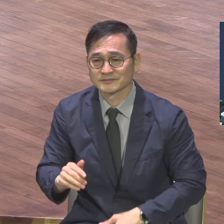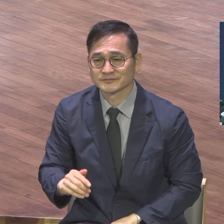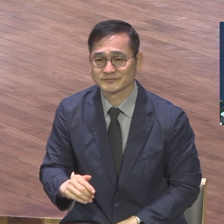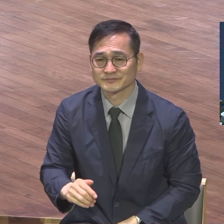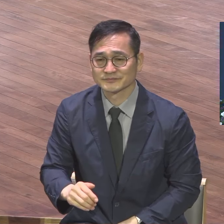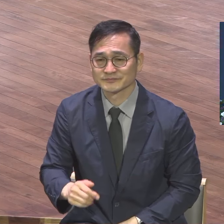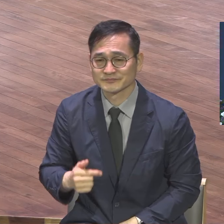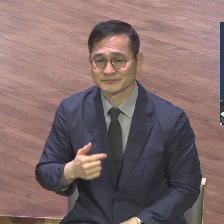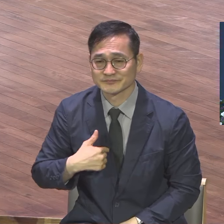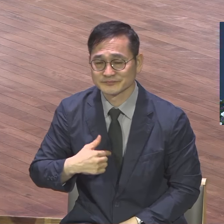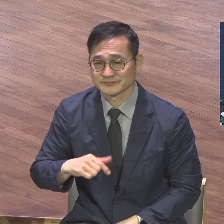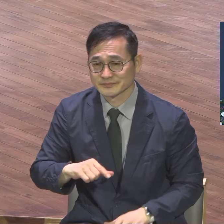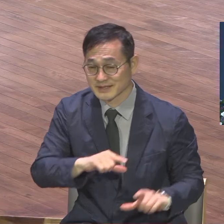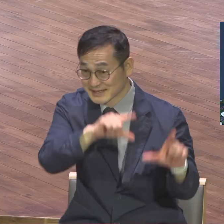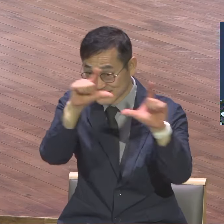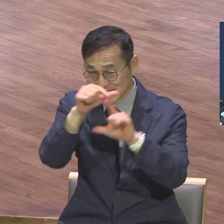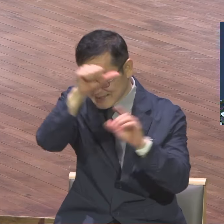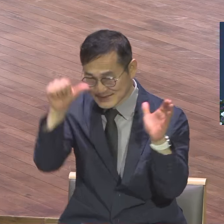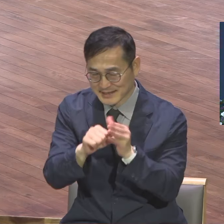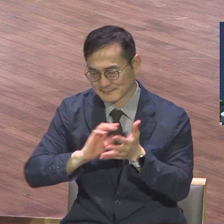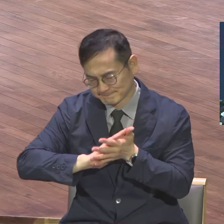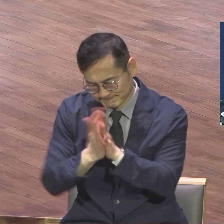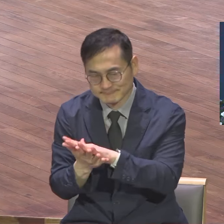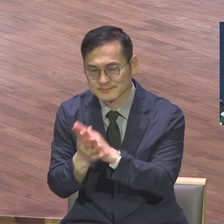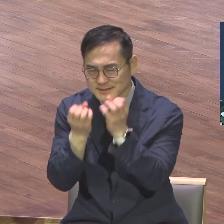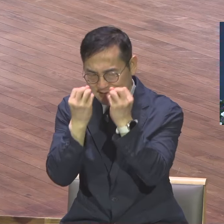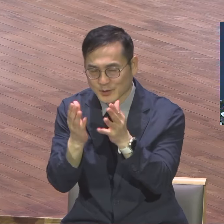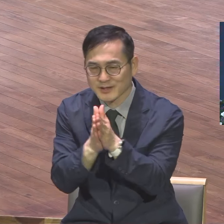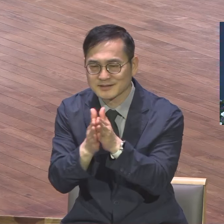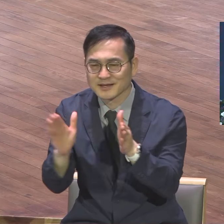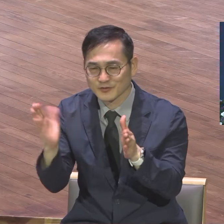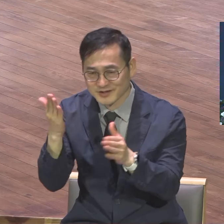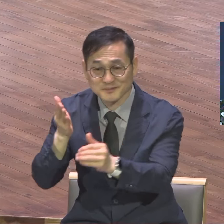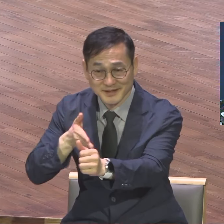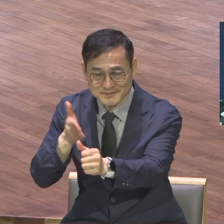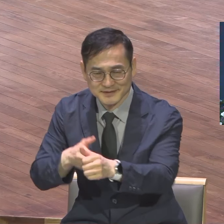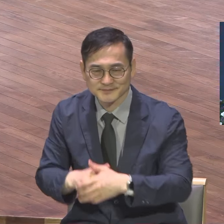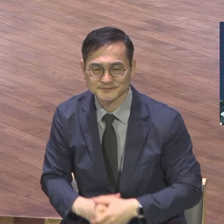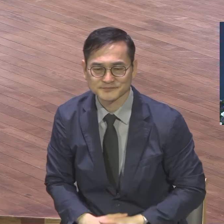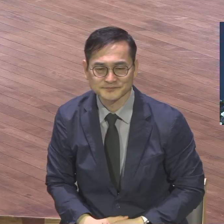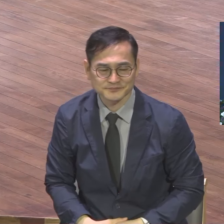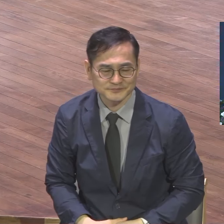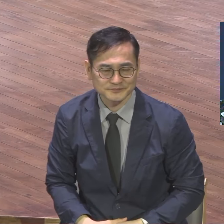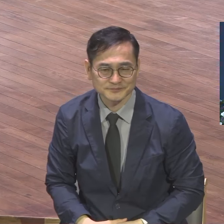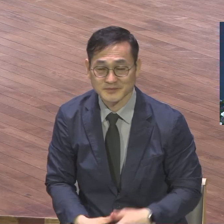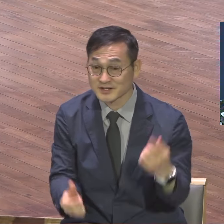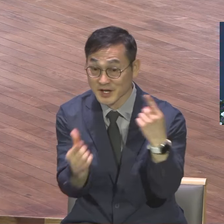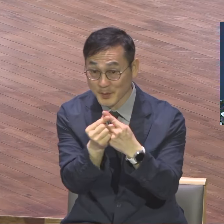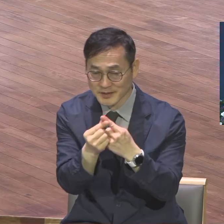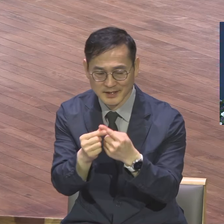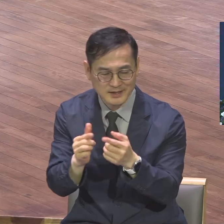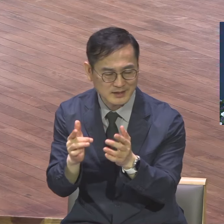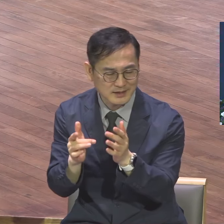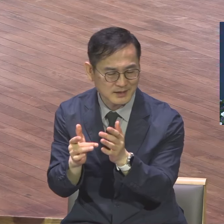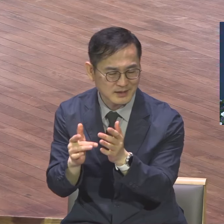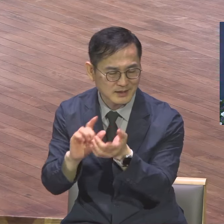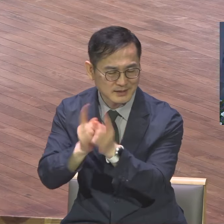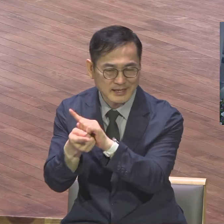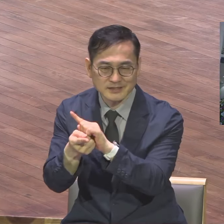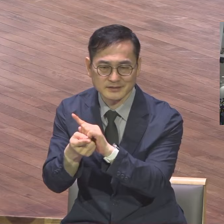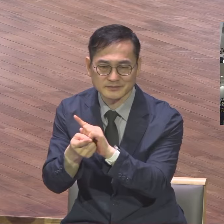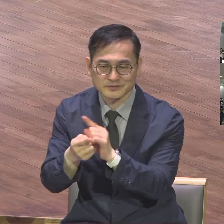그 날이 되기를 지금으로 축복합니다. 그럼 첫째로 대속물로 오신 예수입니다. 이유입니다. 42절